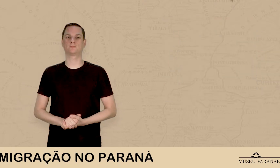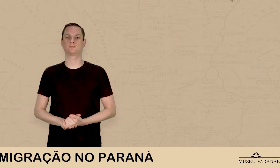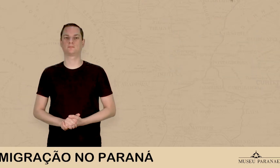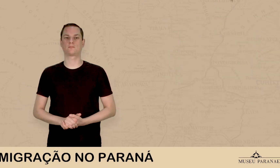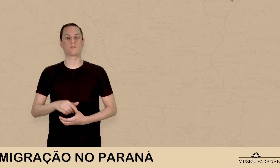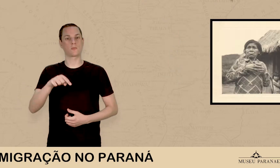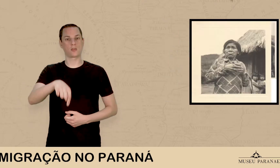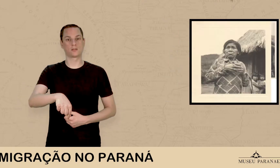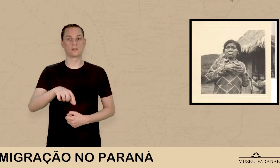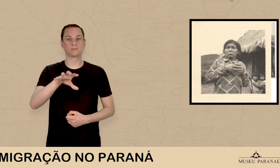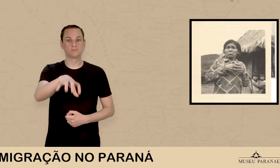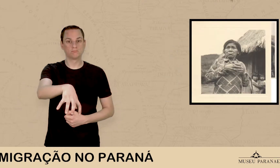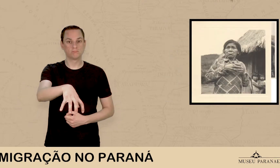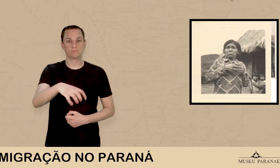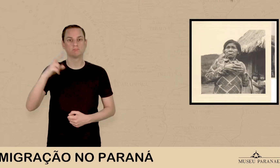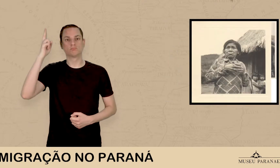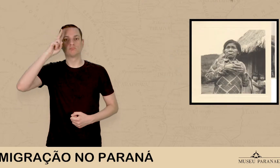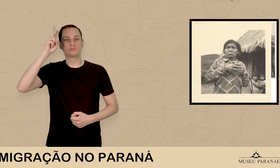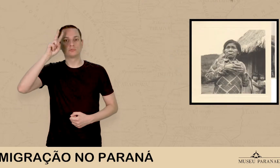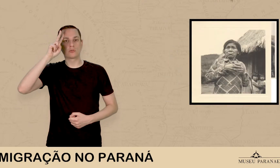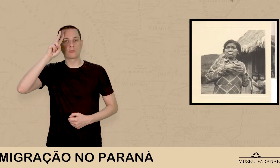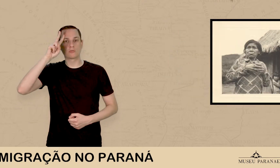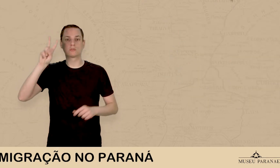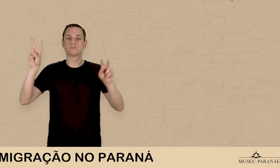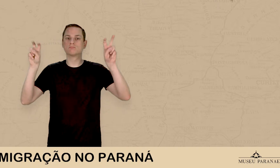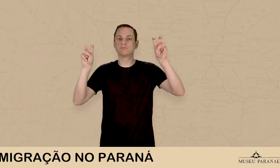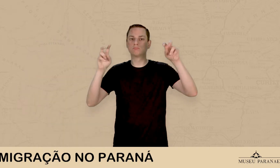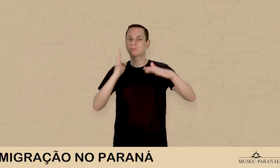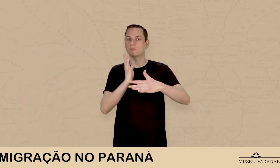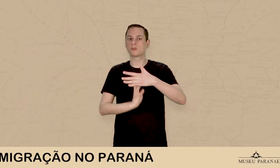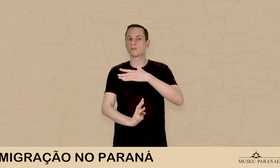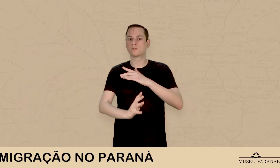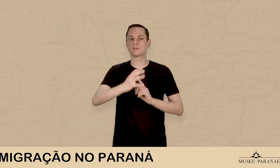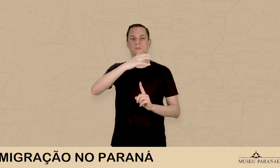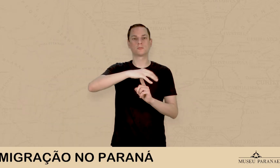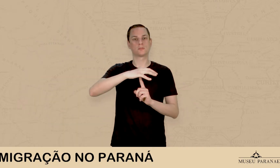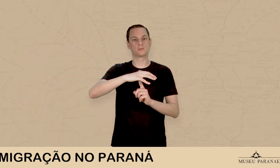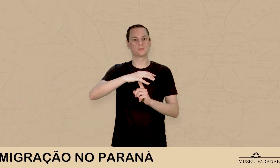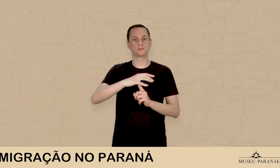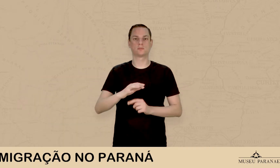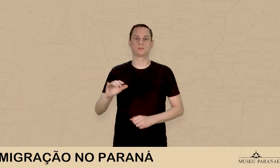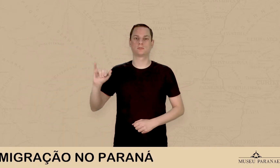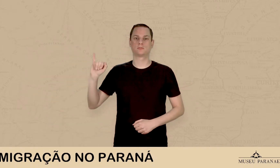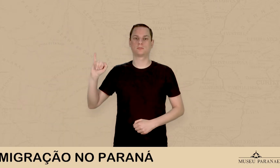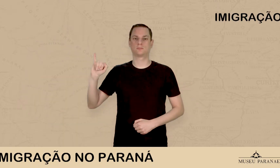A exposição desse setor trata sobre a história da imigração no estado do Paraná.